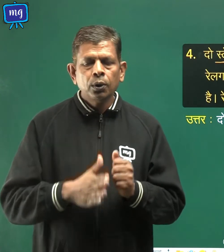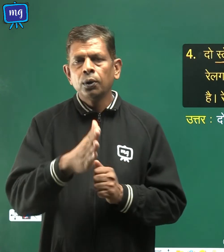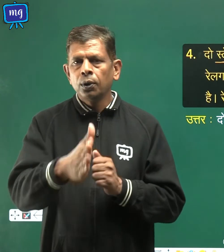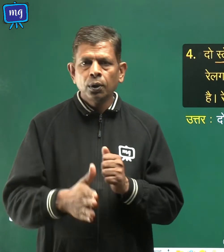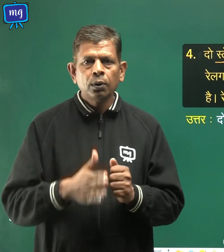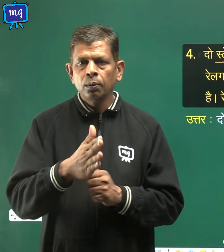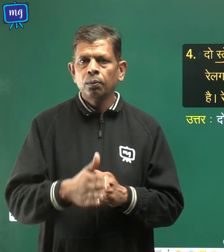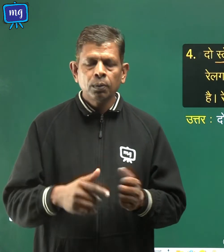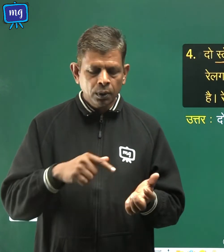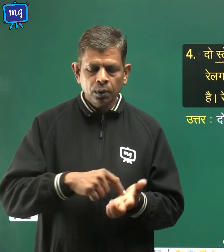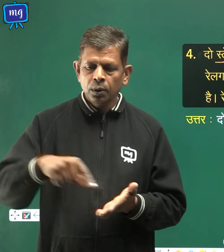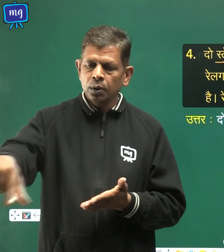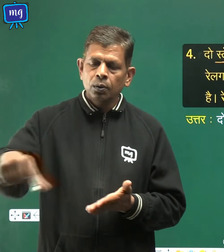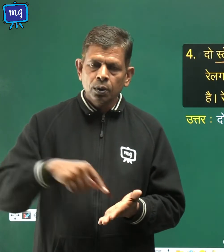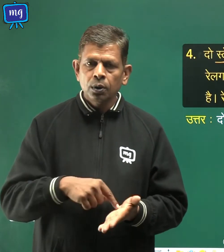दूरी